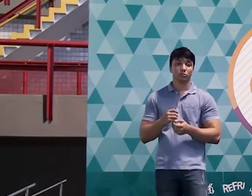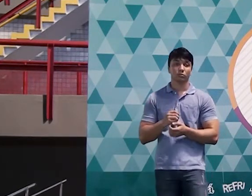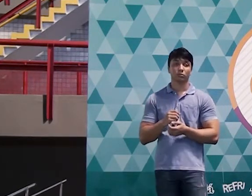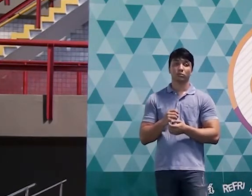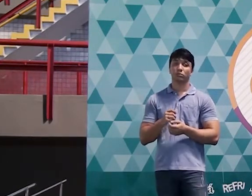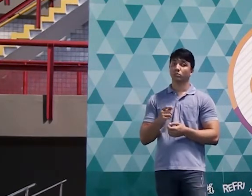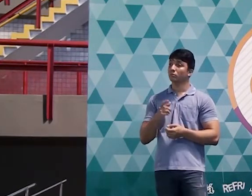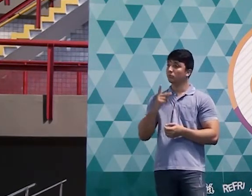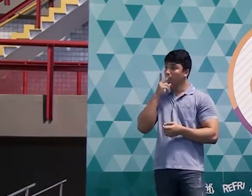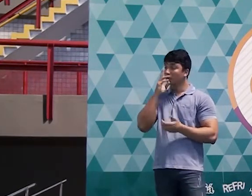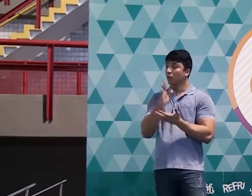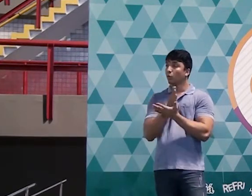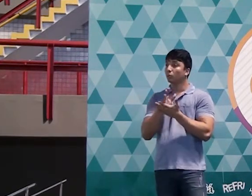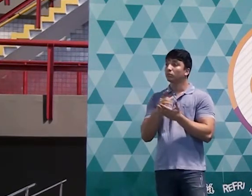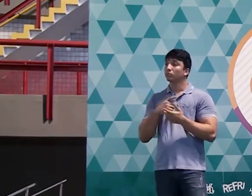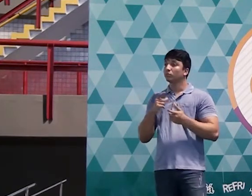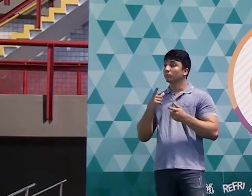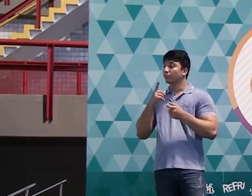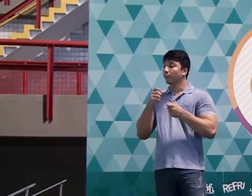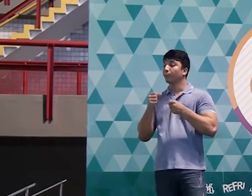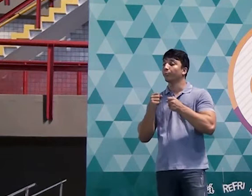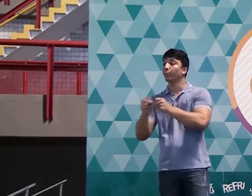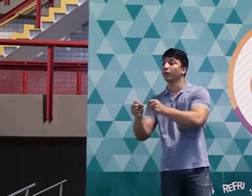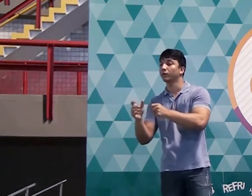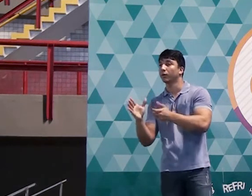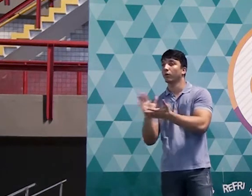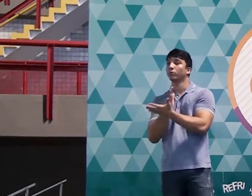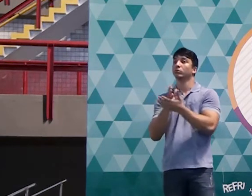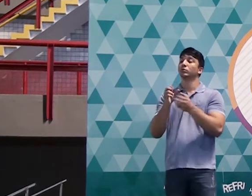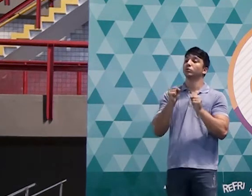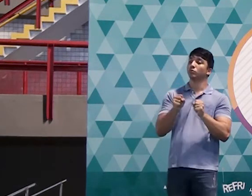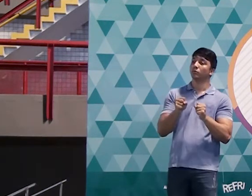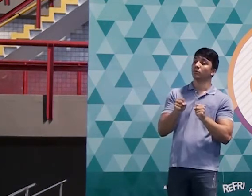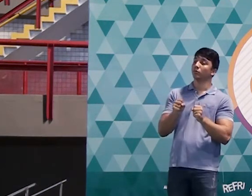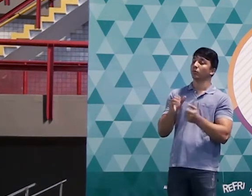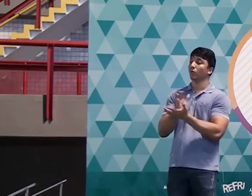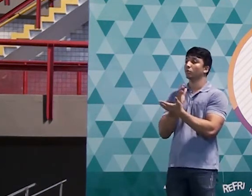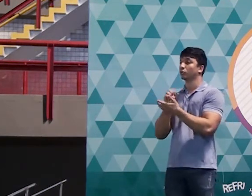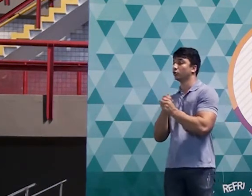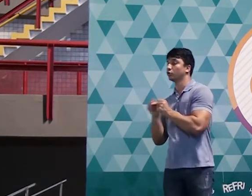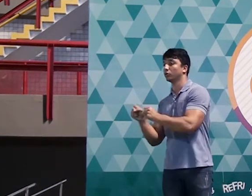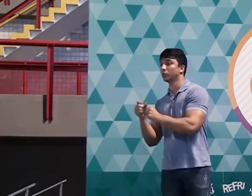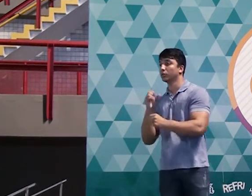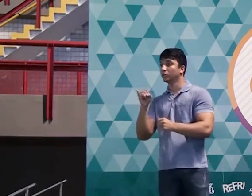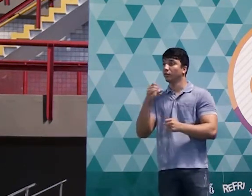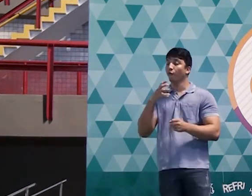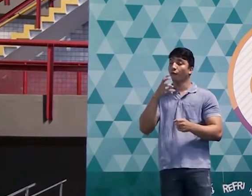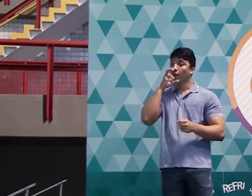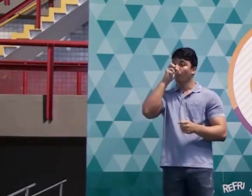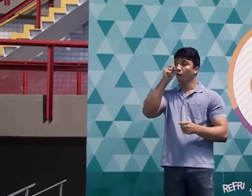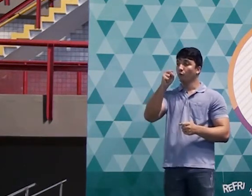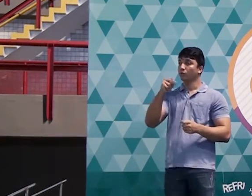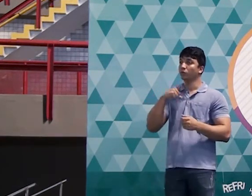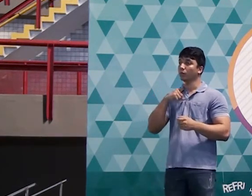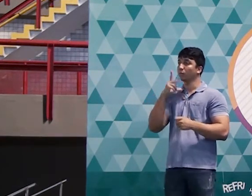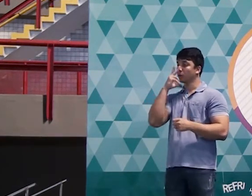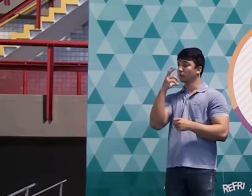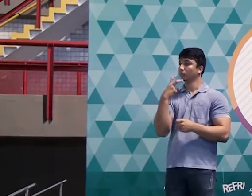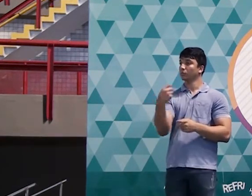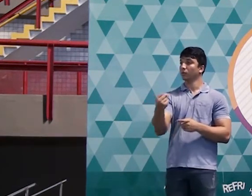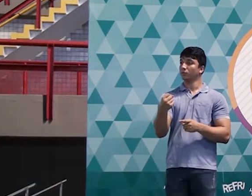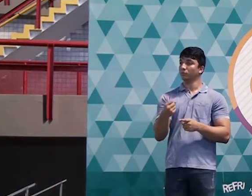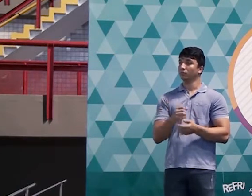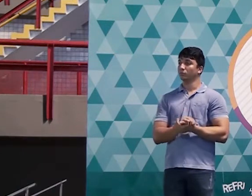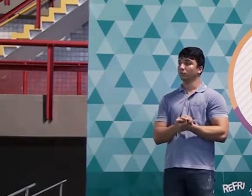embaixo empurrando a escada. E o pessoal lá embaixo segurando a escada. Quem tiver mais força ganha. A gente vai